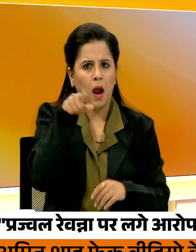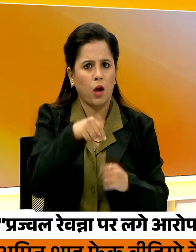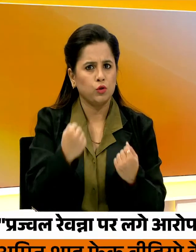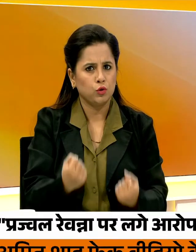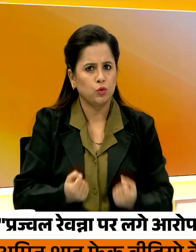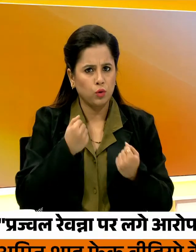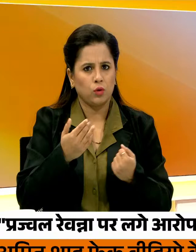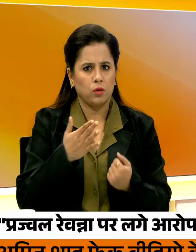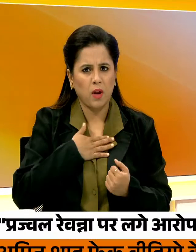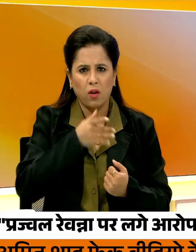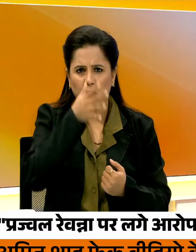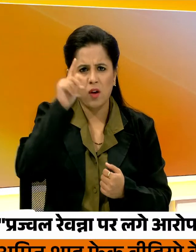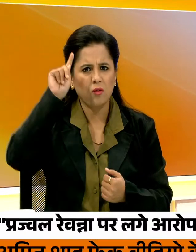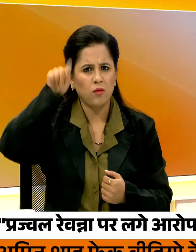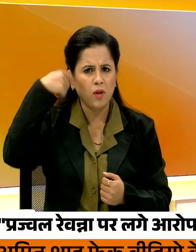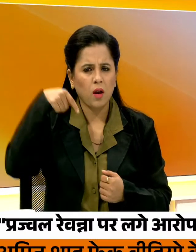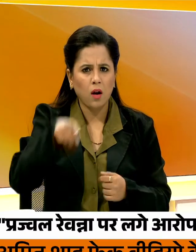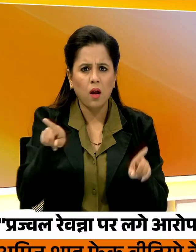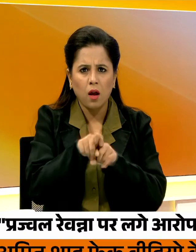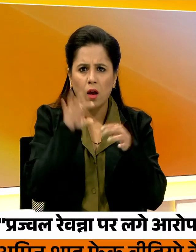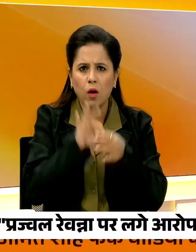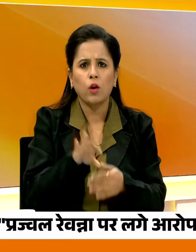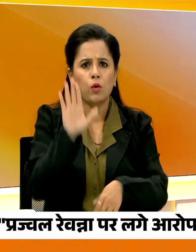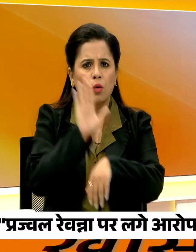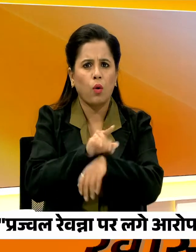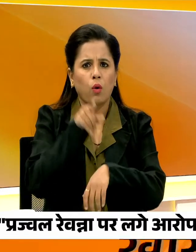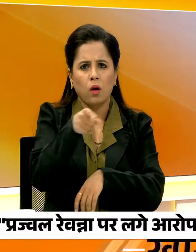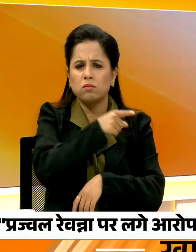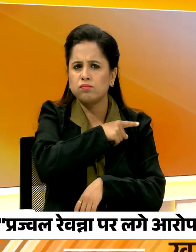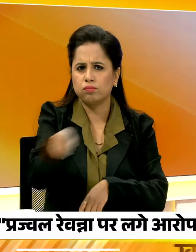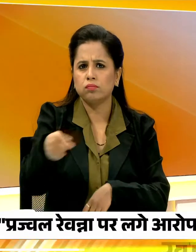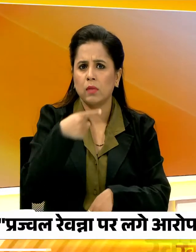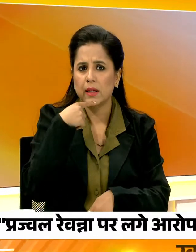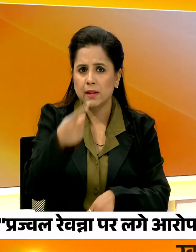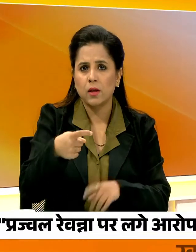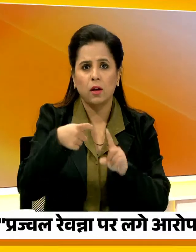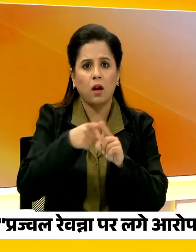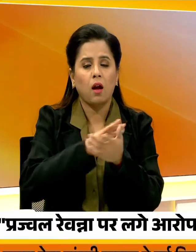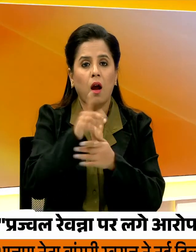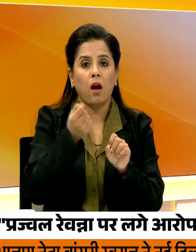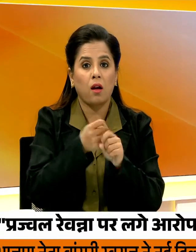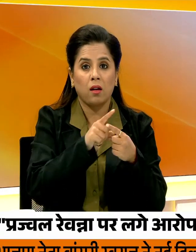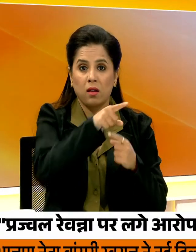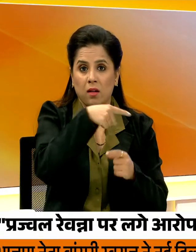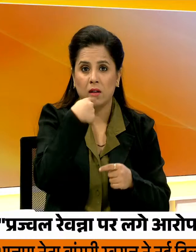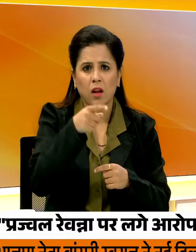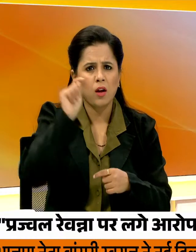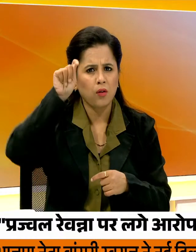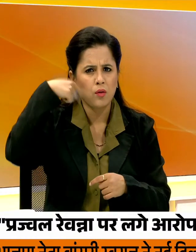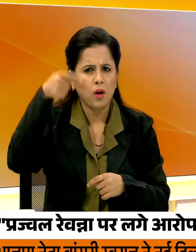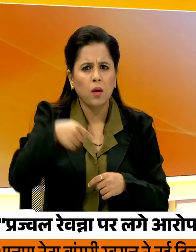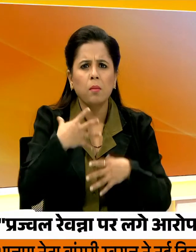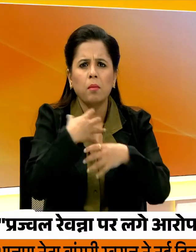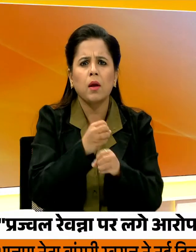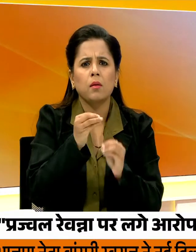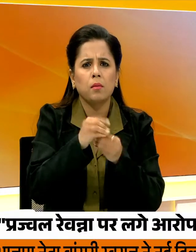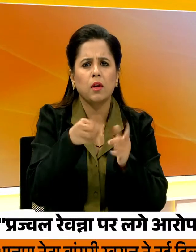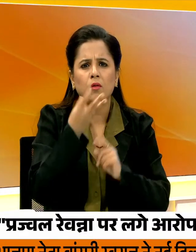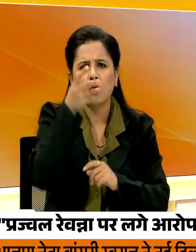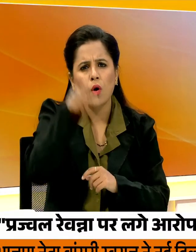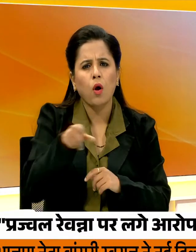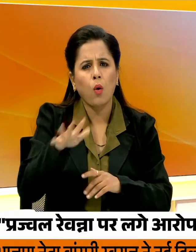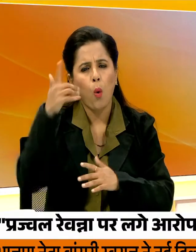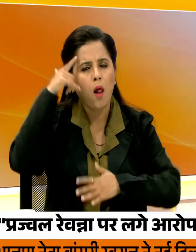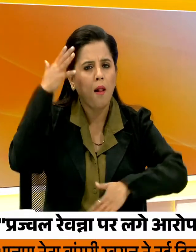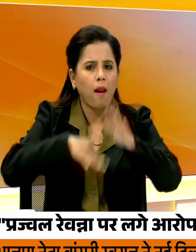के साथ खड़े। फेक वीडियो मामले में कांग्रेस पार्टी पर साधा निशाना। तो मल्लिकार्जुन खड़गे बोले, वीडियो बनाने में बीजेपी का है